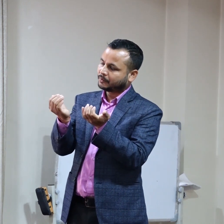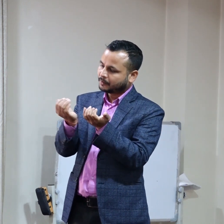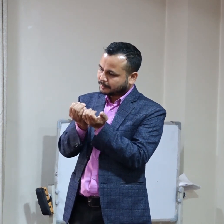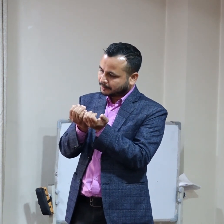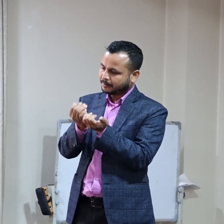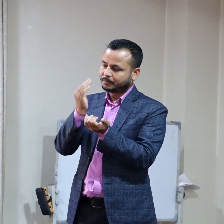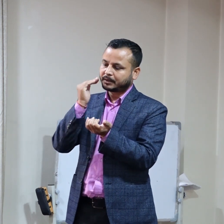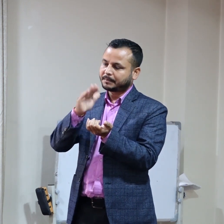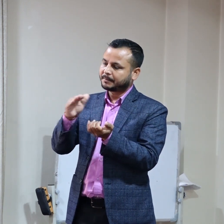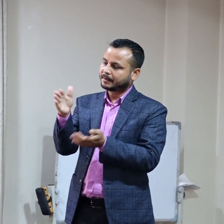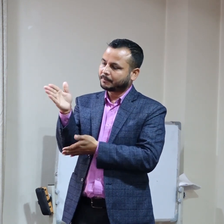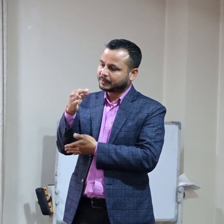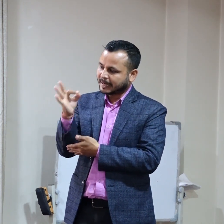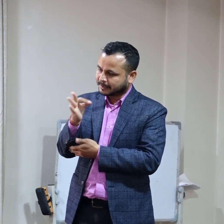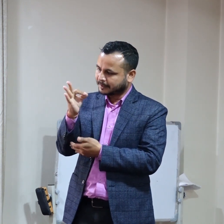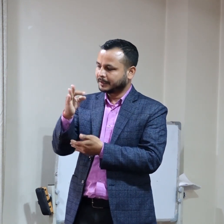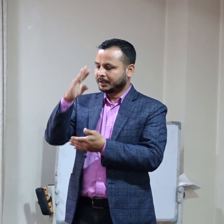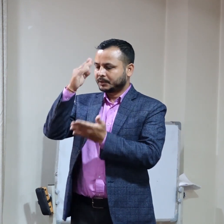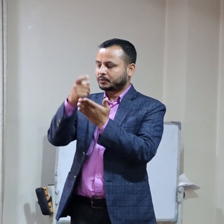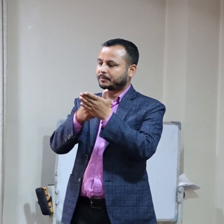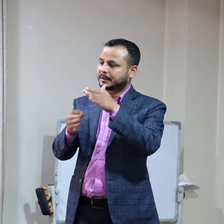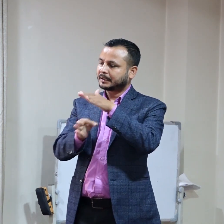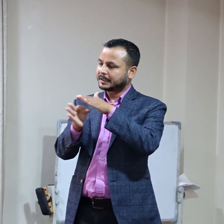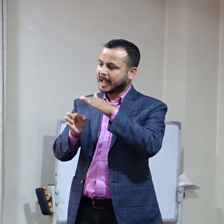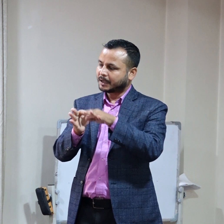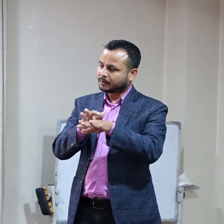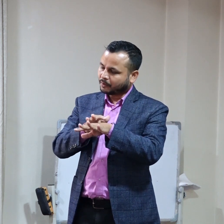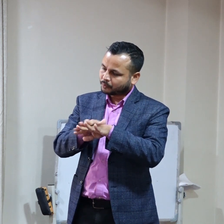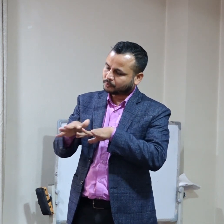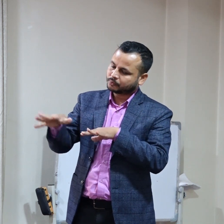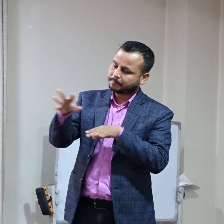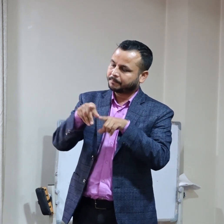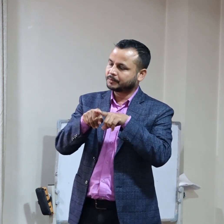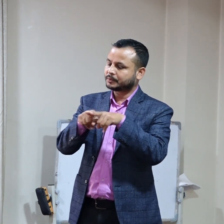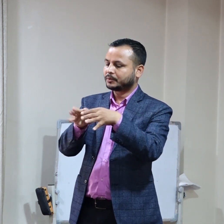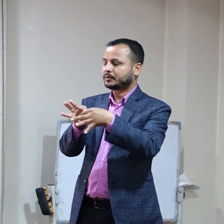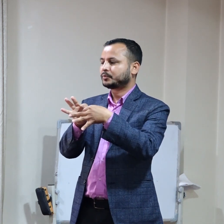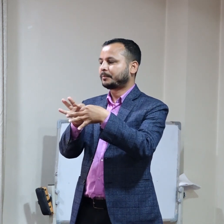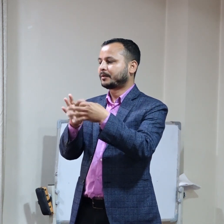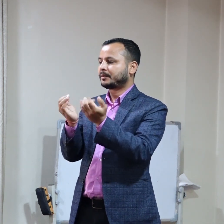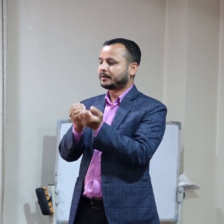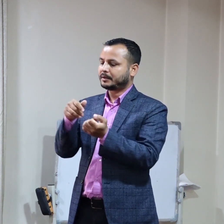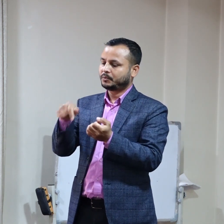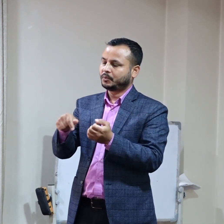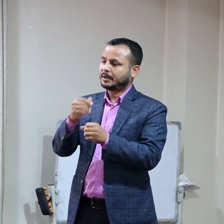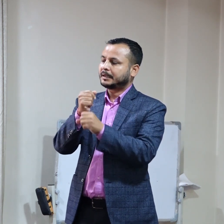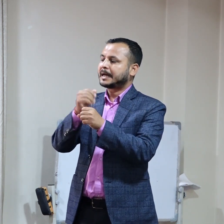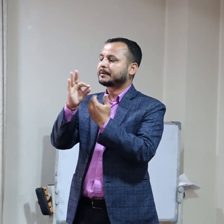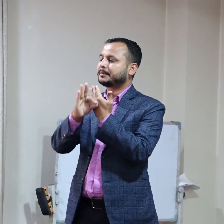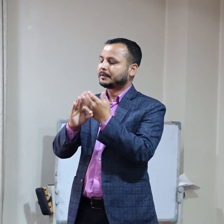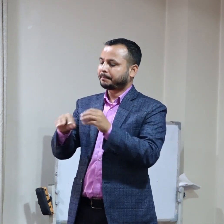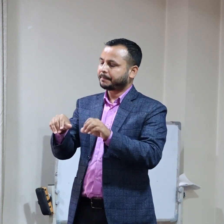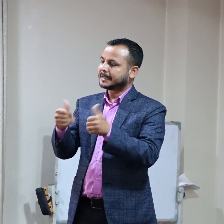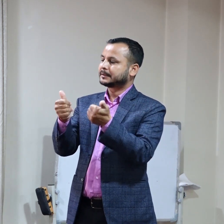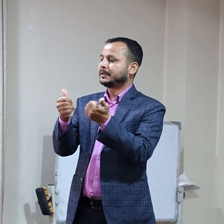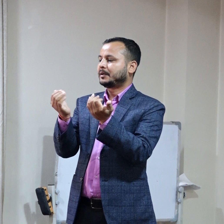महासङ्घले लगानी गरेर भए पनि महिला बालबालिका तथा ज्येष्ठ नागरिक मन्त्रालयको विभिन्न आयोगहरूसँग चाहिँ समन्वय